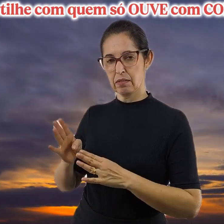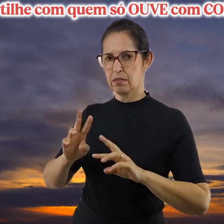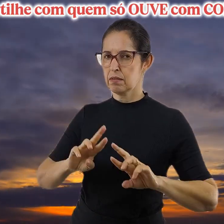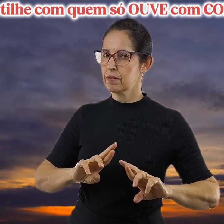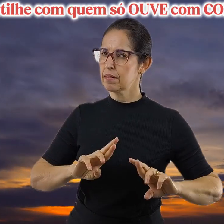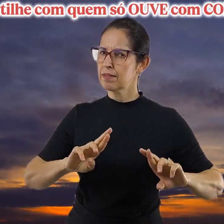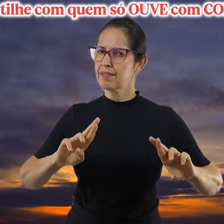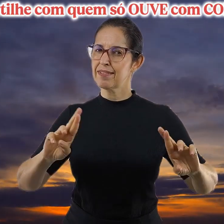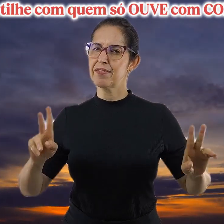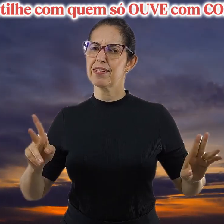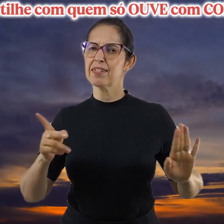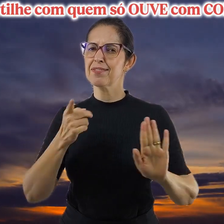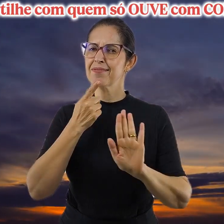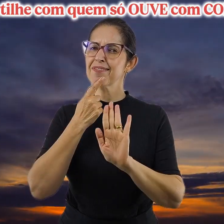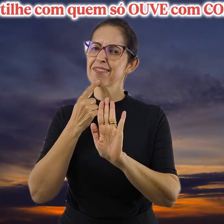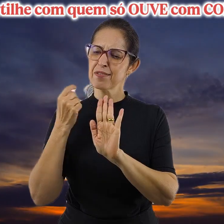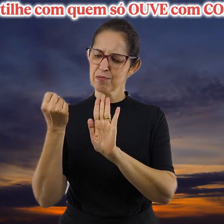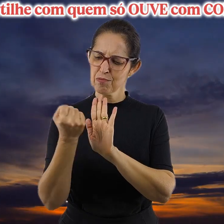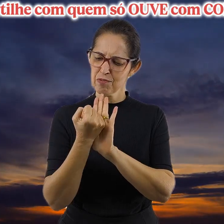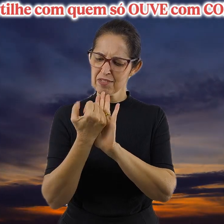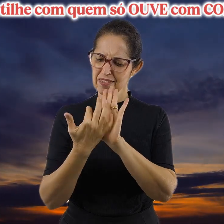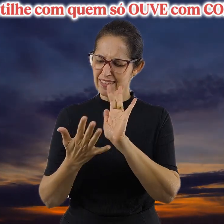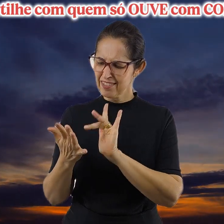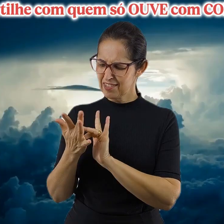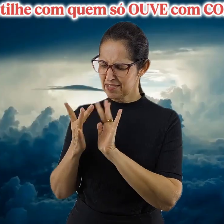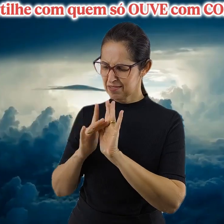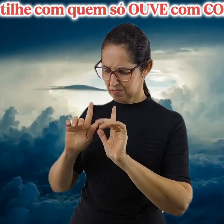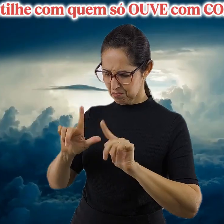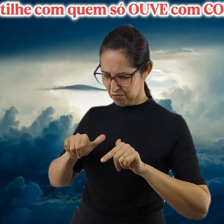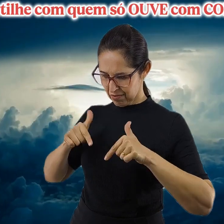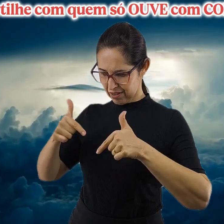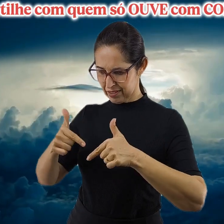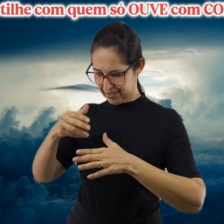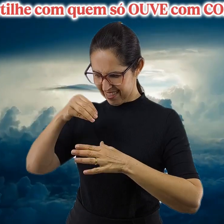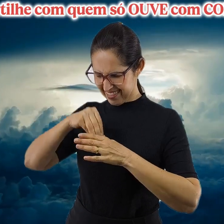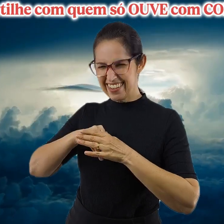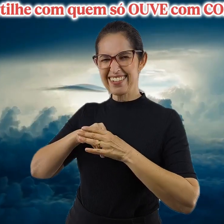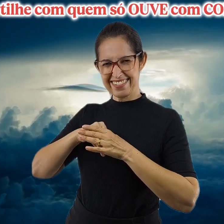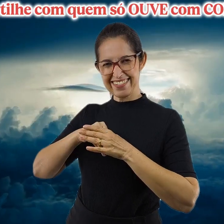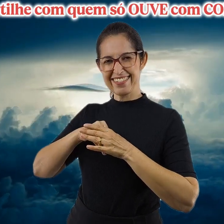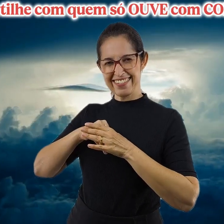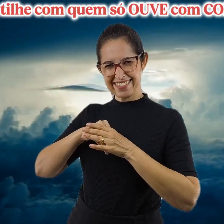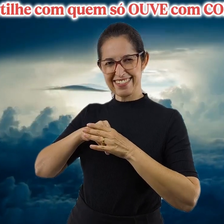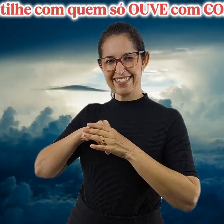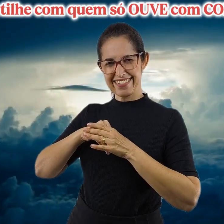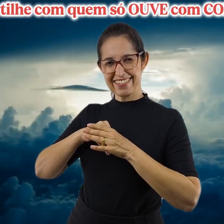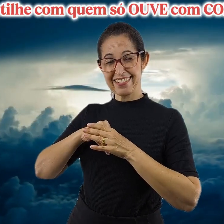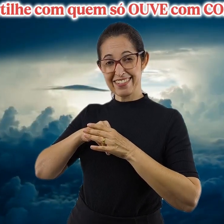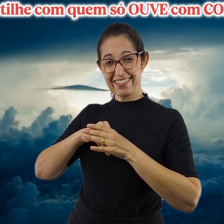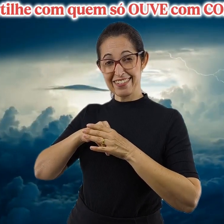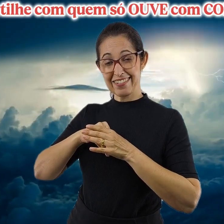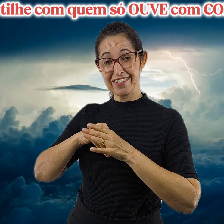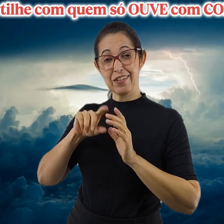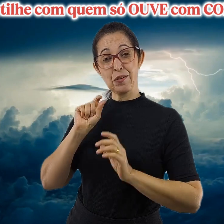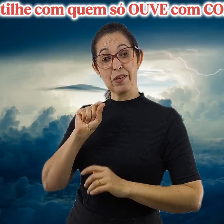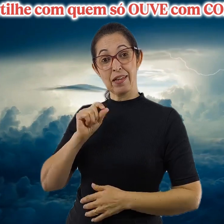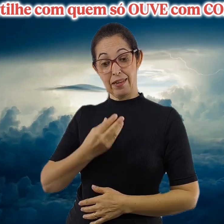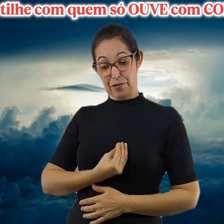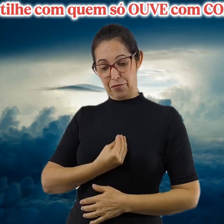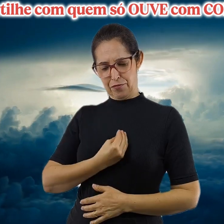O poder do sangue de Jesus, a ação do sangue de Jesus, a operação do Espírito Santo é vida